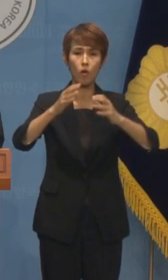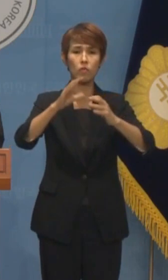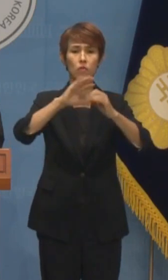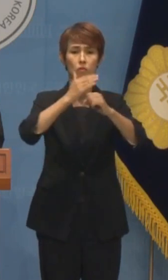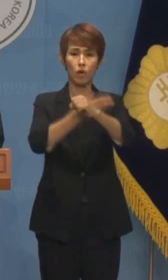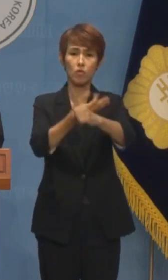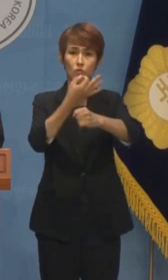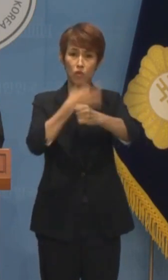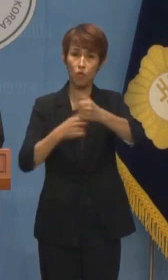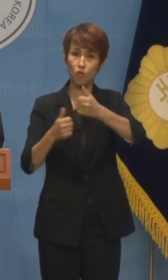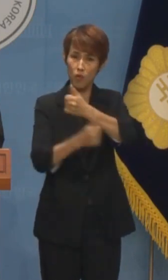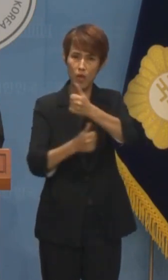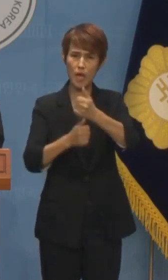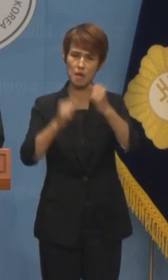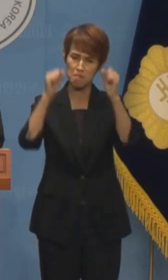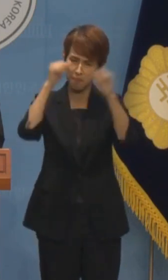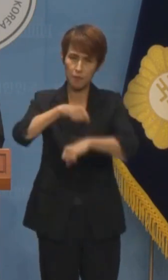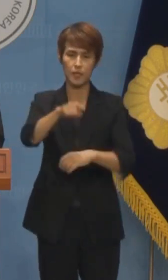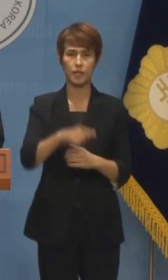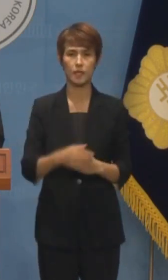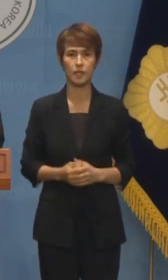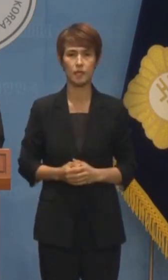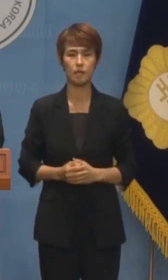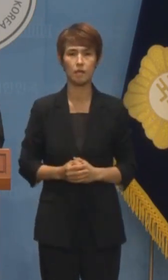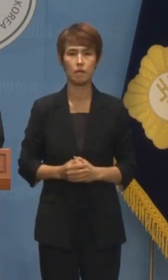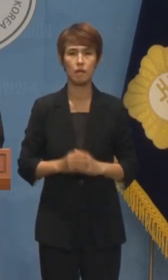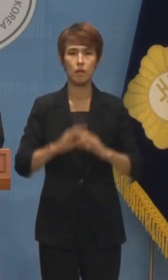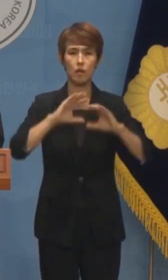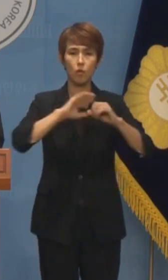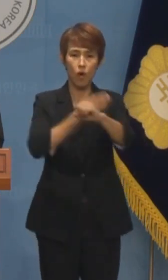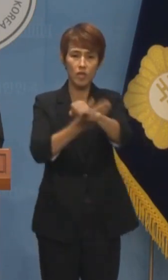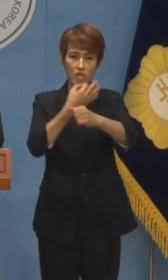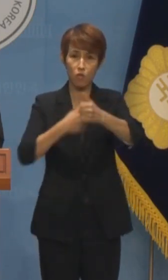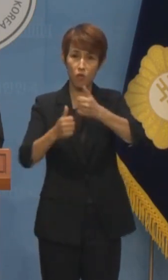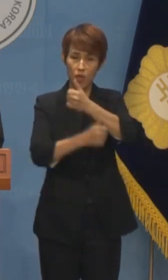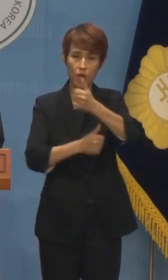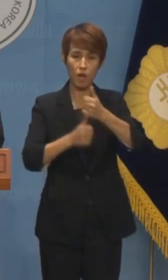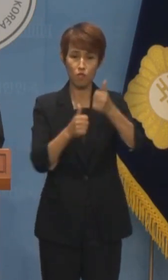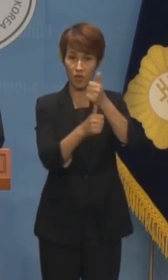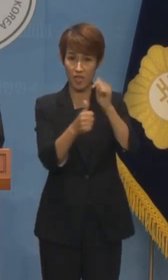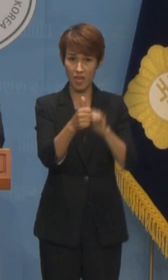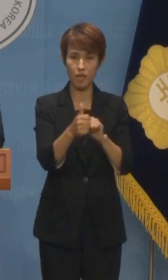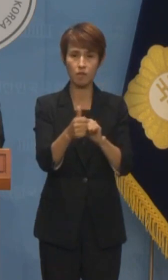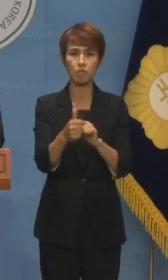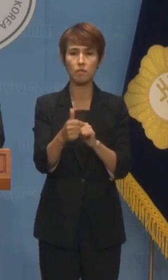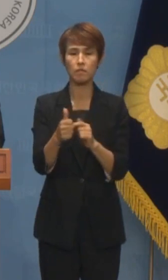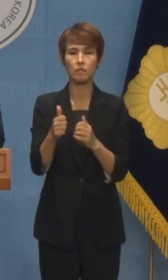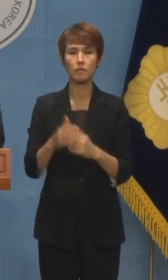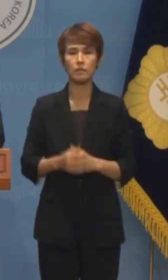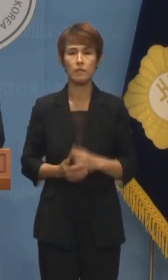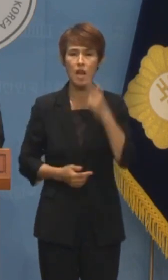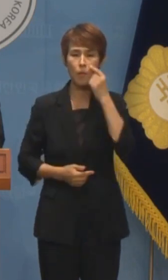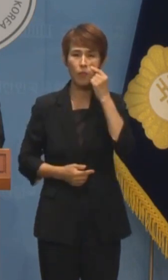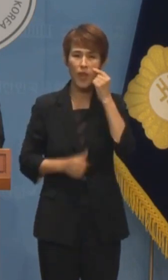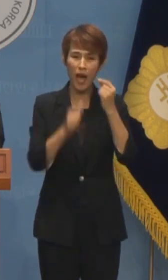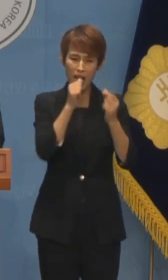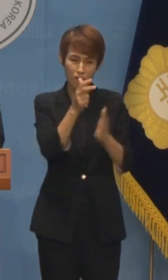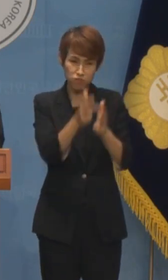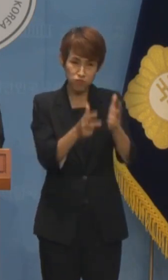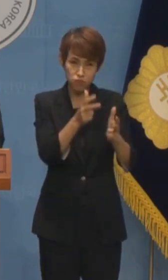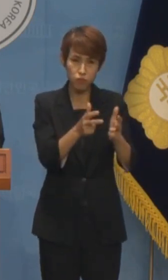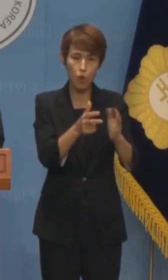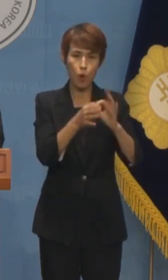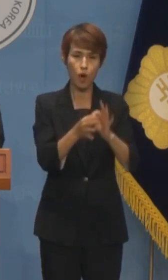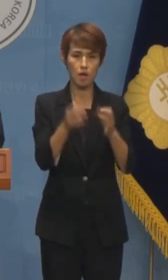김태규 권익위 부위원장은 판사 재임 시절 대법원의 일본제철 강제징용